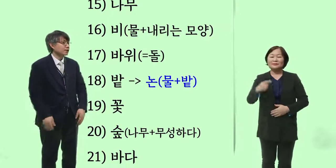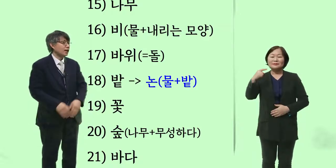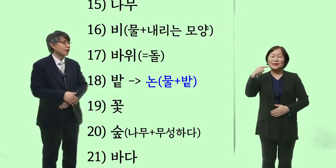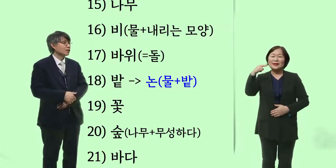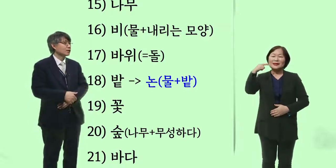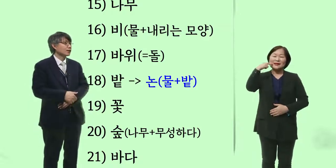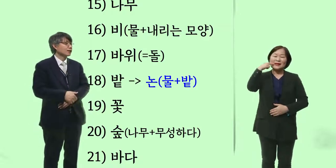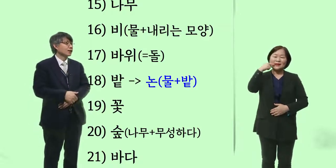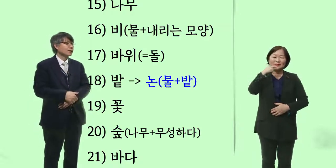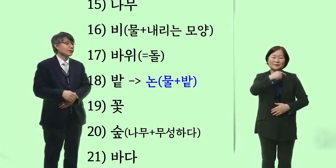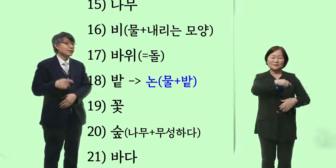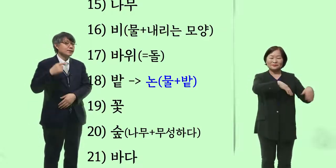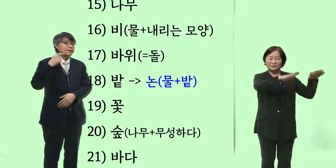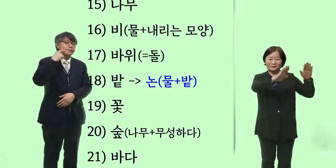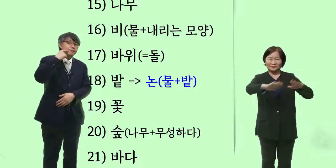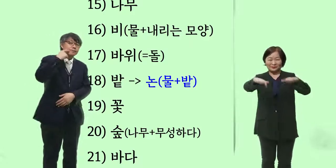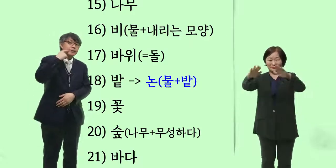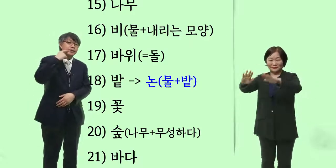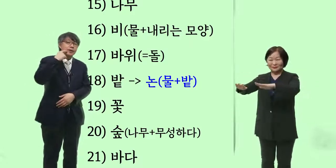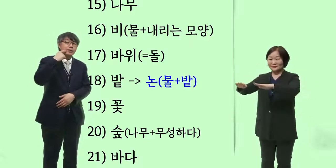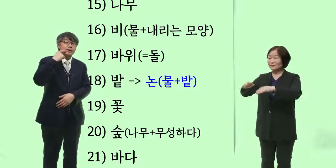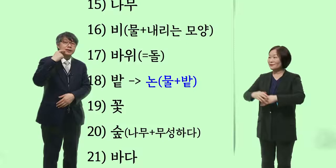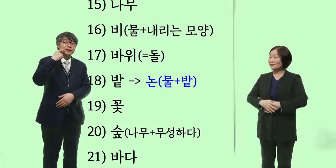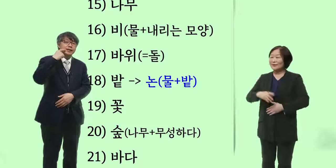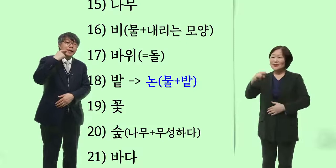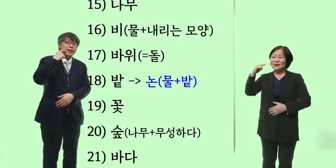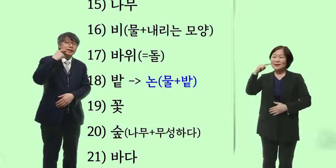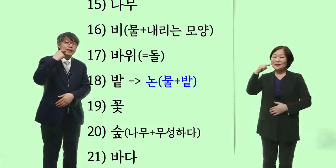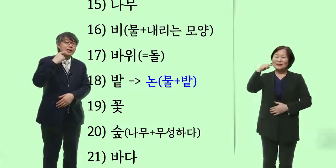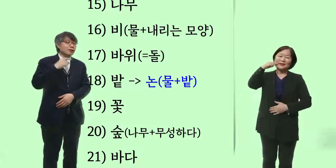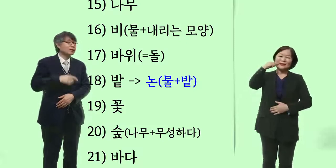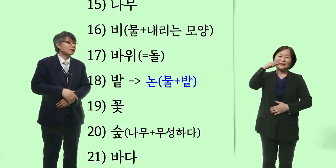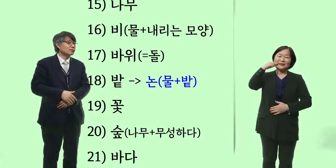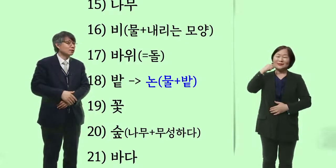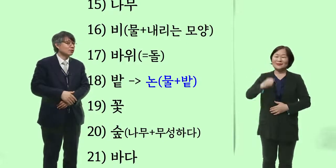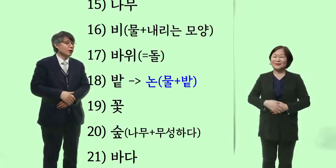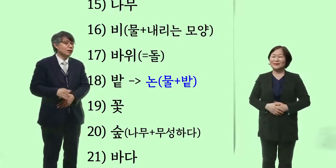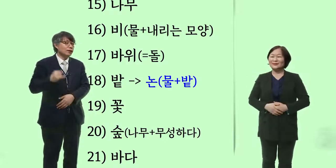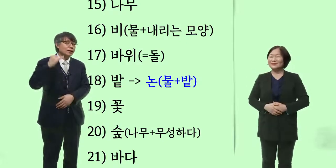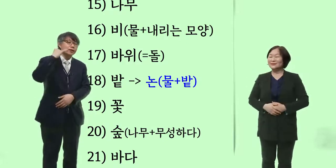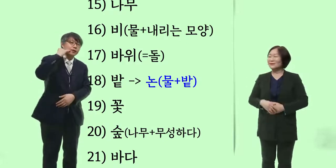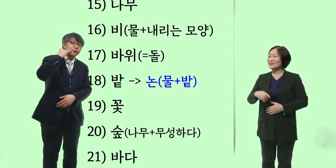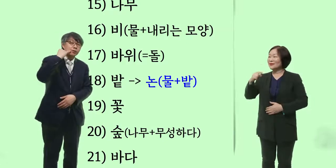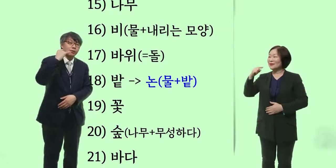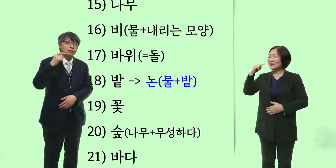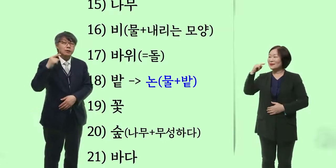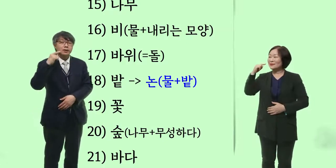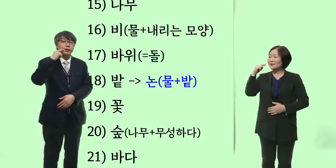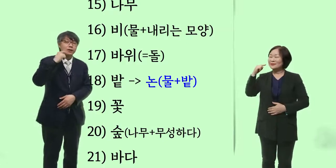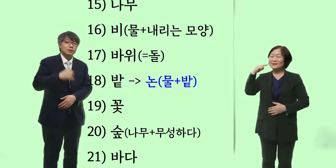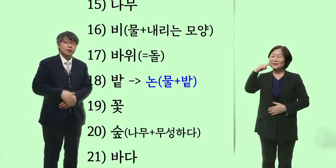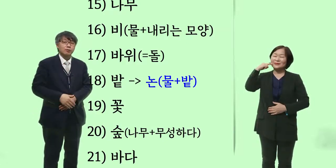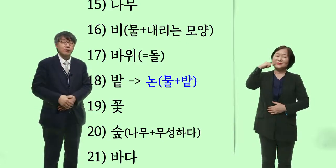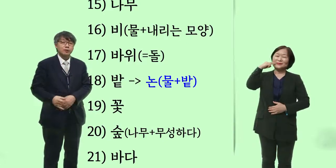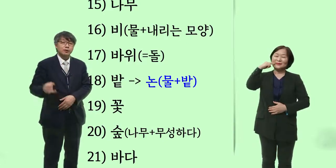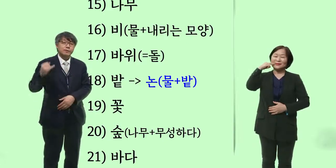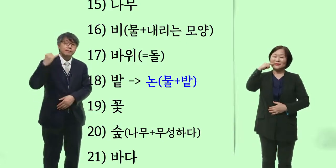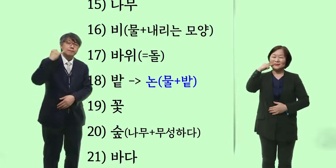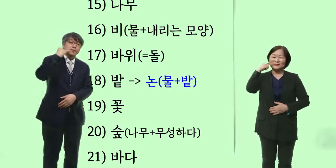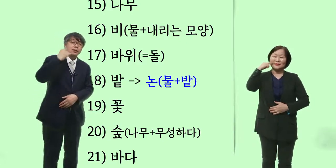자, 네. 이렇게 하면 쓰다, 짜다 뭐 이런 뜻이고요. 이렇게도 되고요. 이렇게 됩니다. 보통 뭐 이게